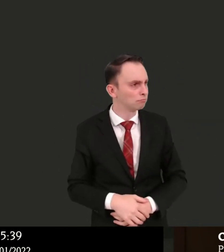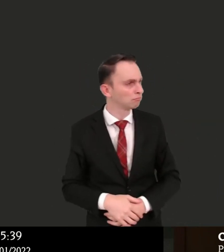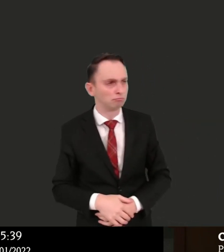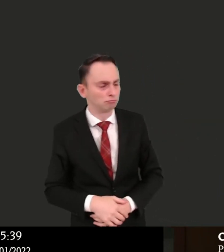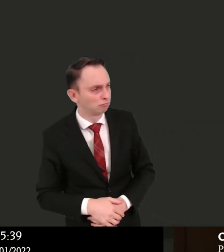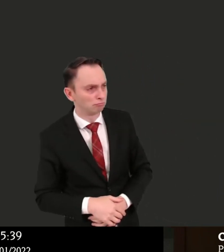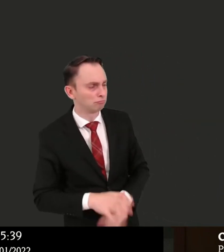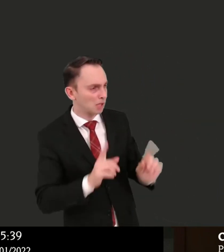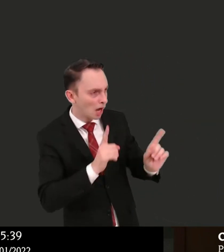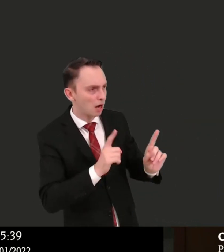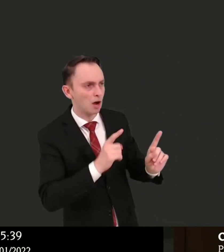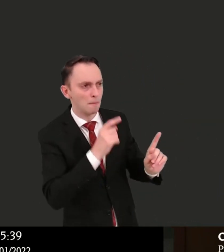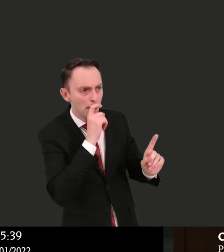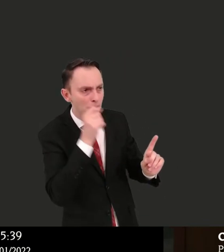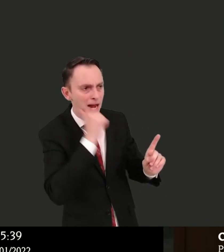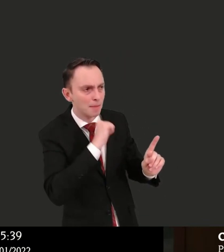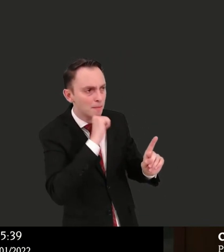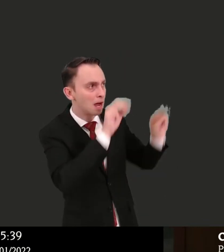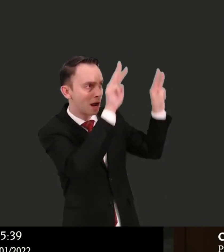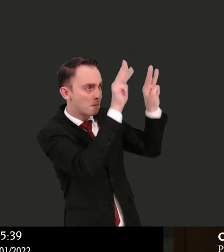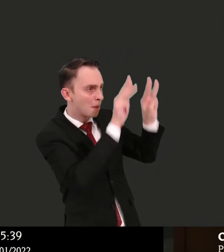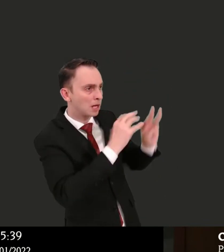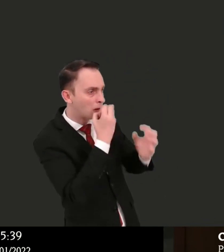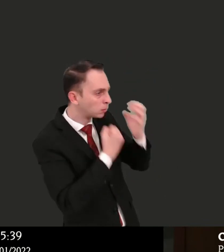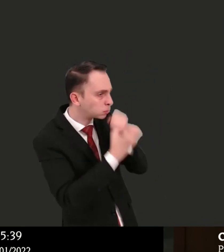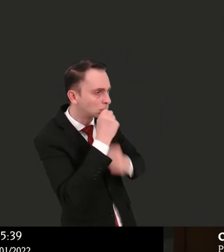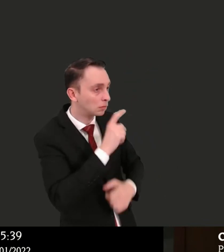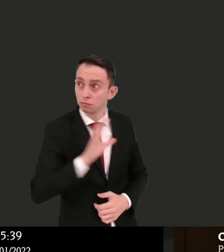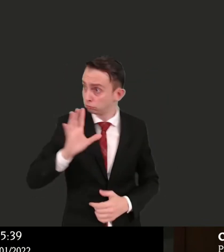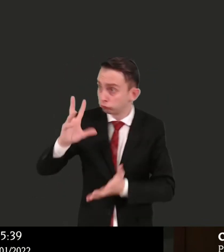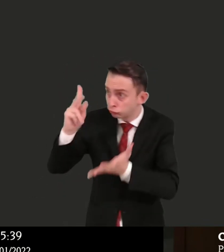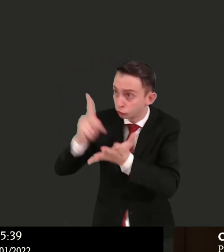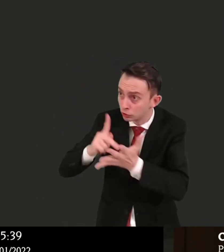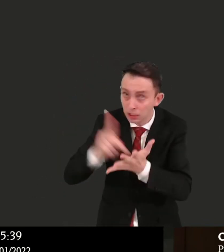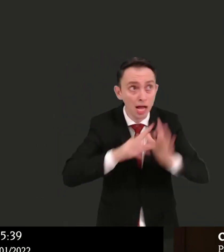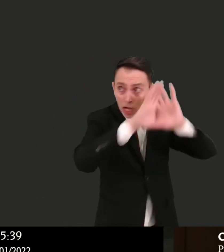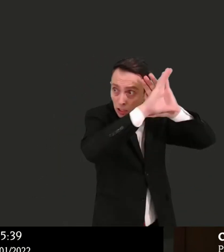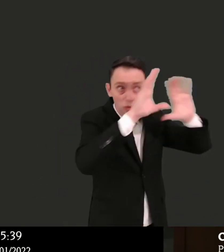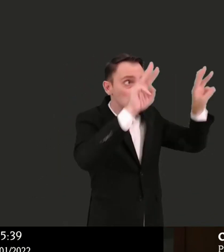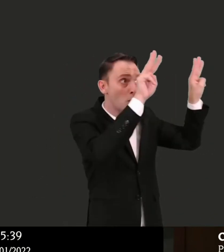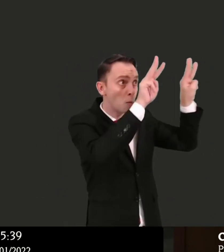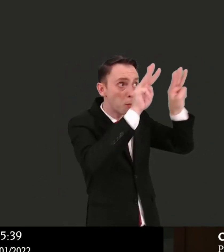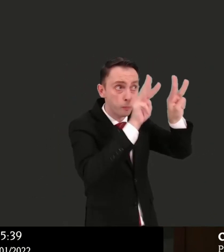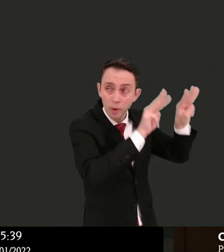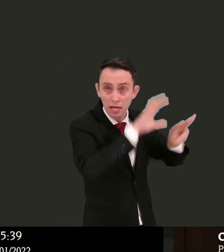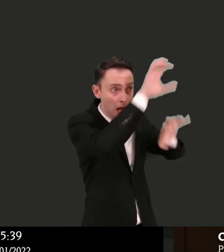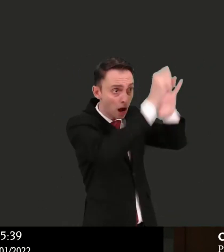mas caiu o pão do céu. Nossos antepassados narram isso. Mas esse céu